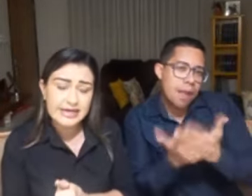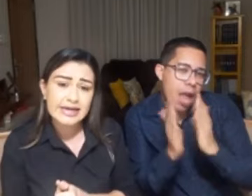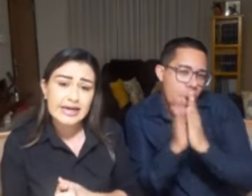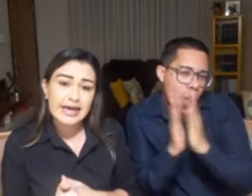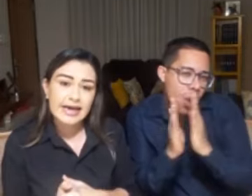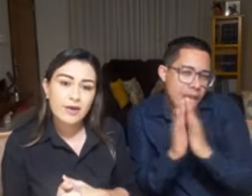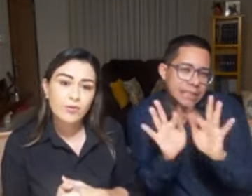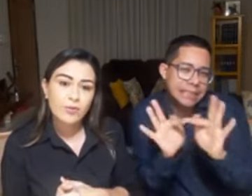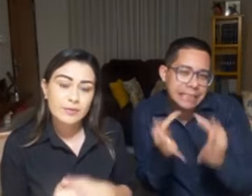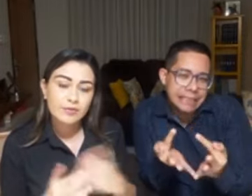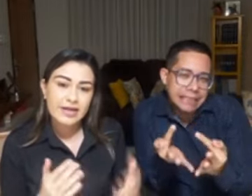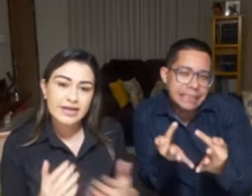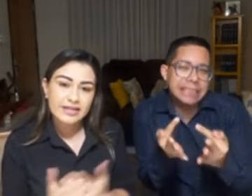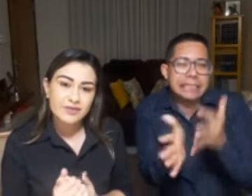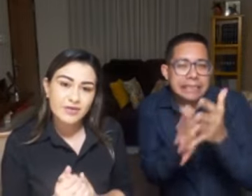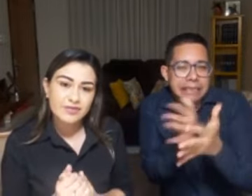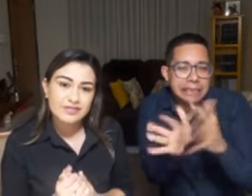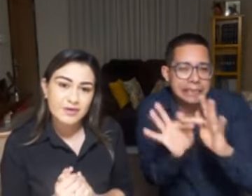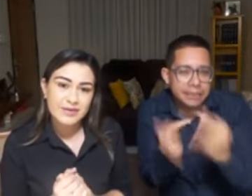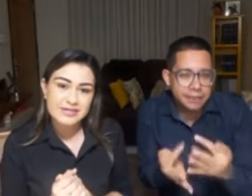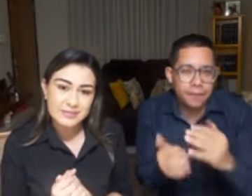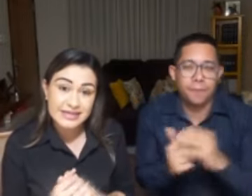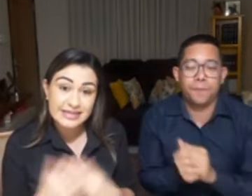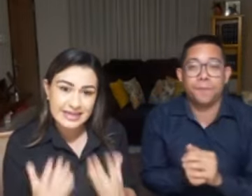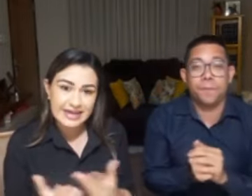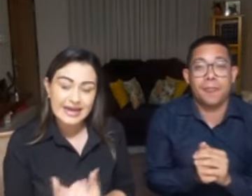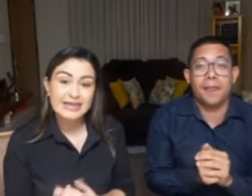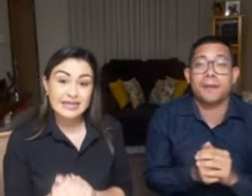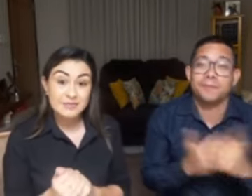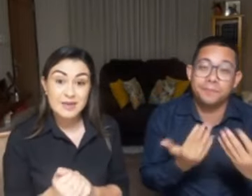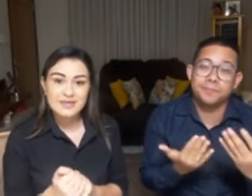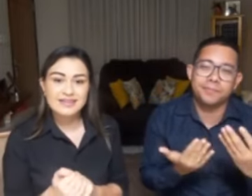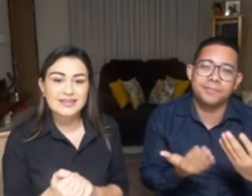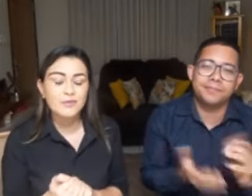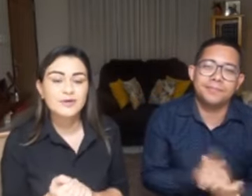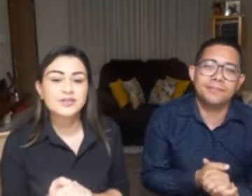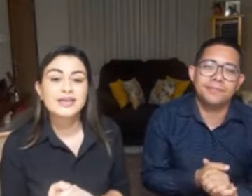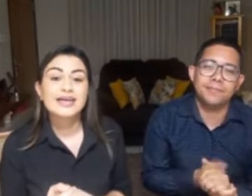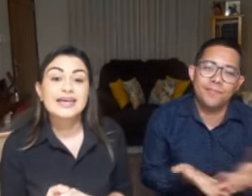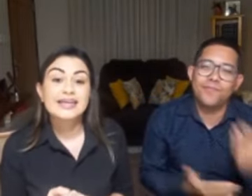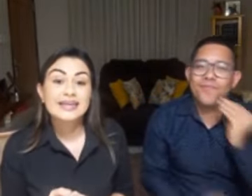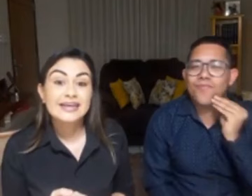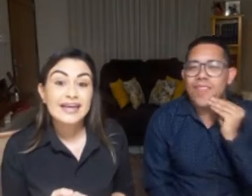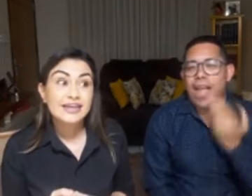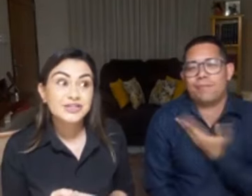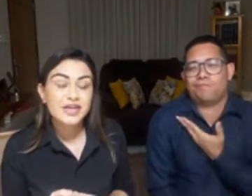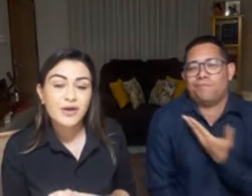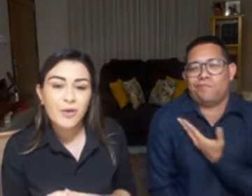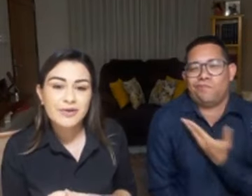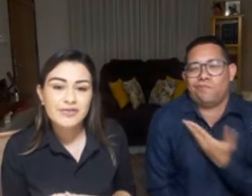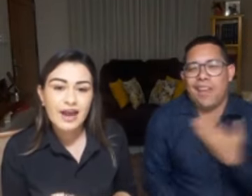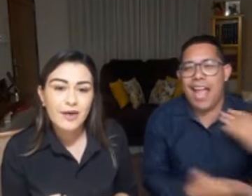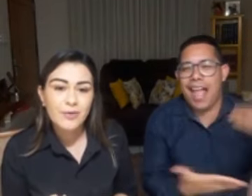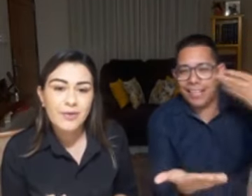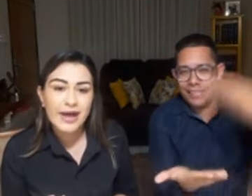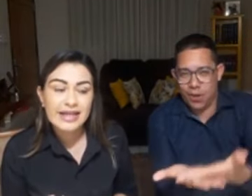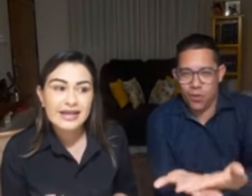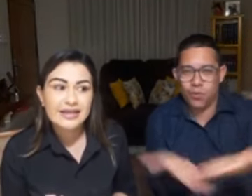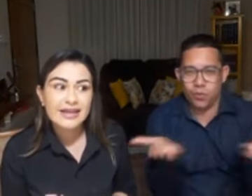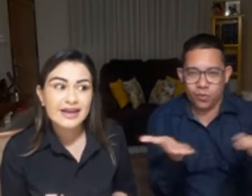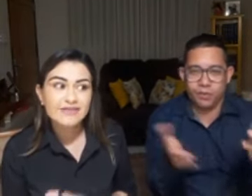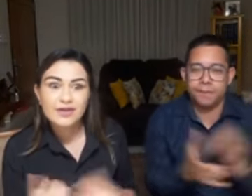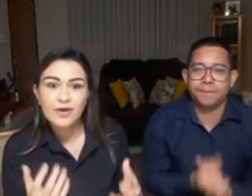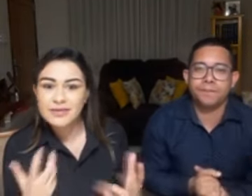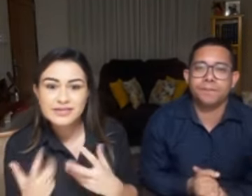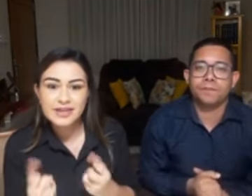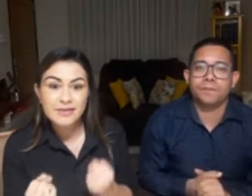dia, um irmão da igreja veio conversar com essa menina, que é a Carla, que é minha amiga até hoje, e ele chegou para falar com ela e